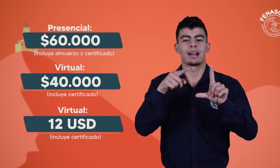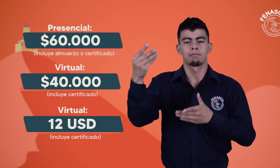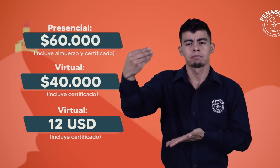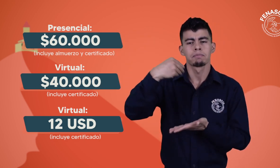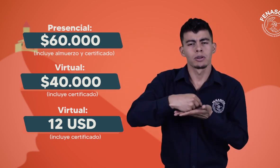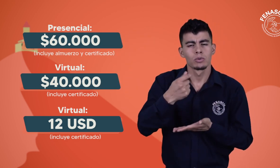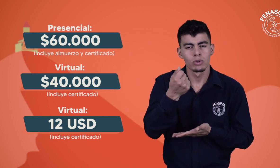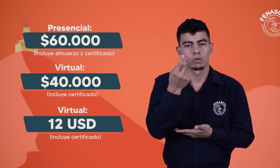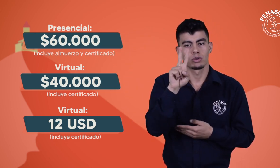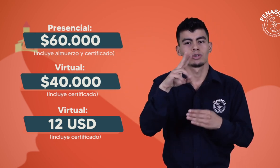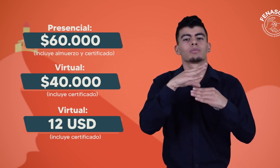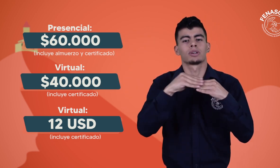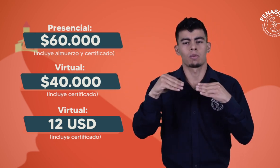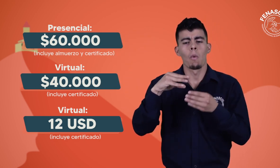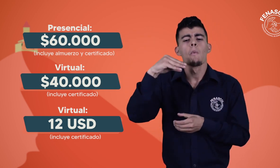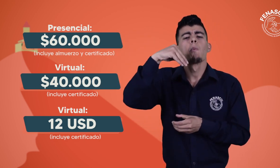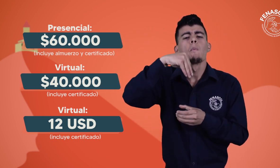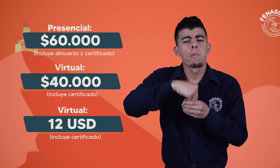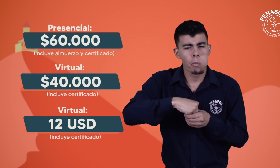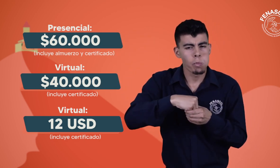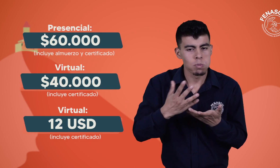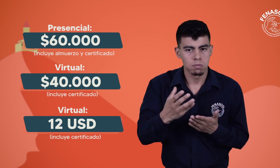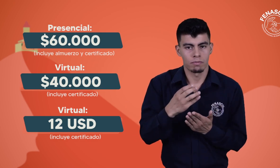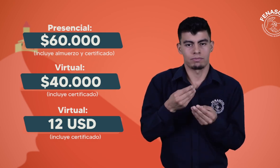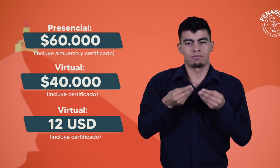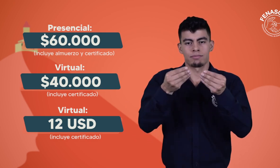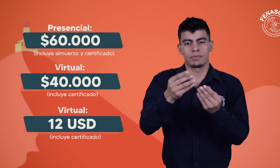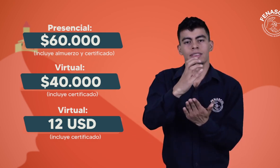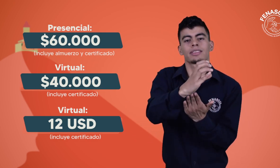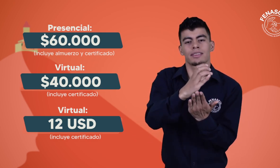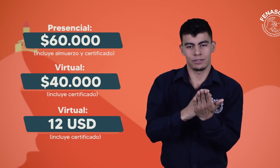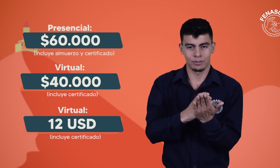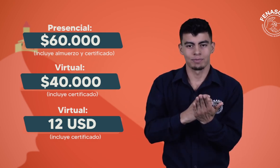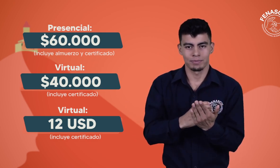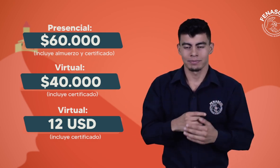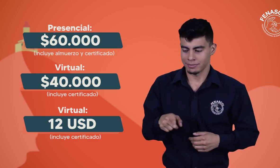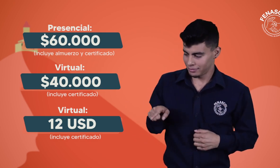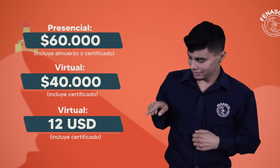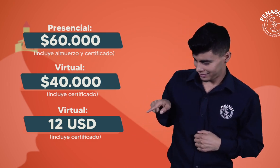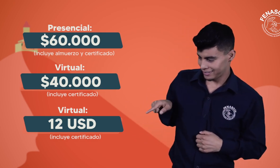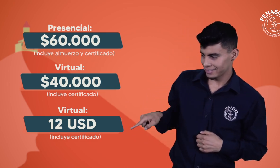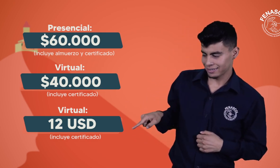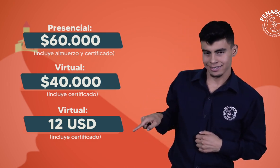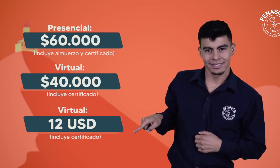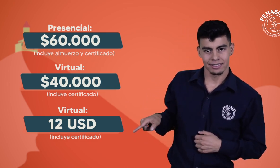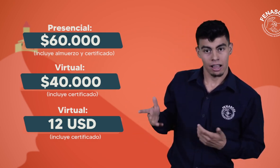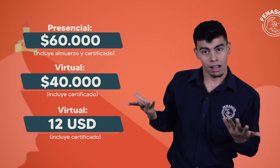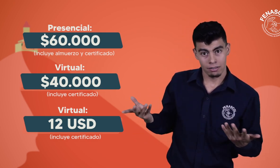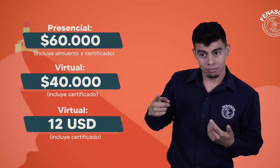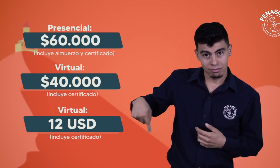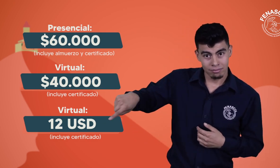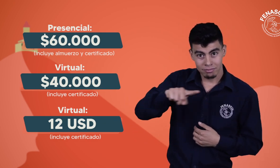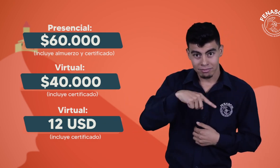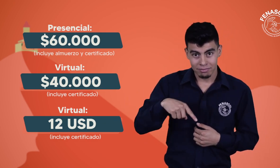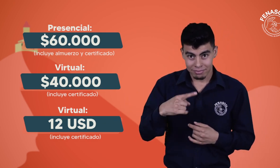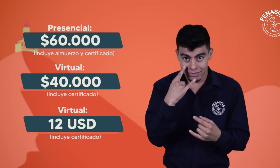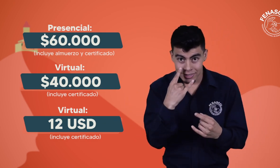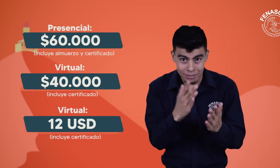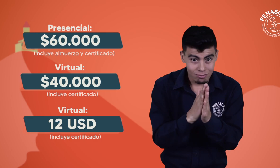este valor incluye la certificación Así que si les interesa anímense